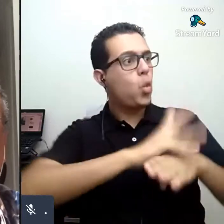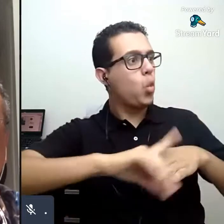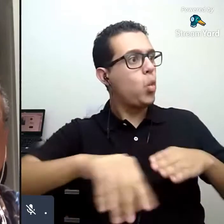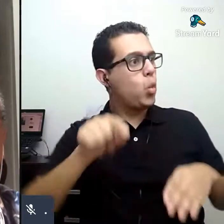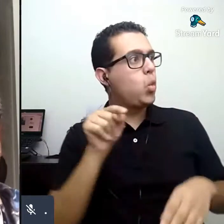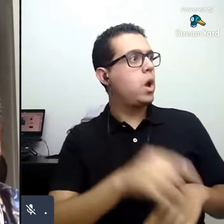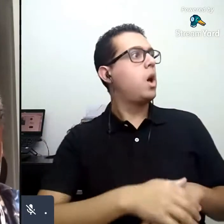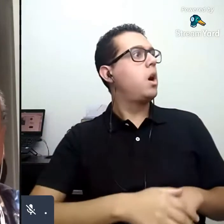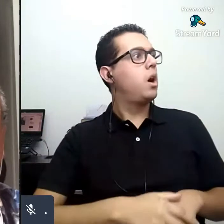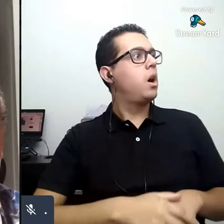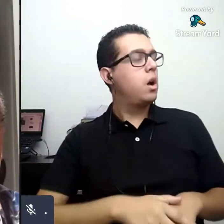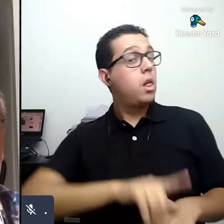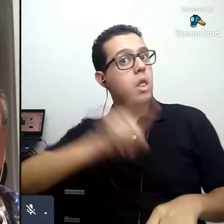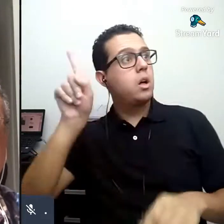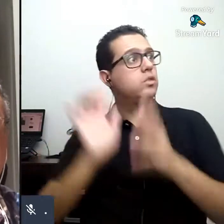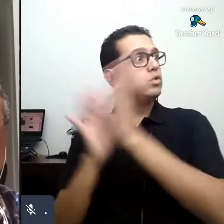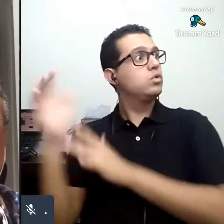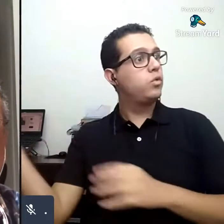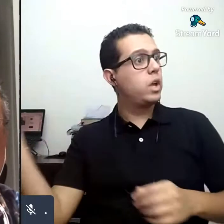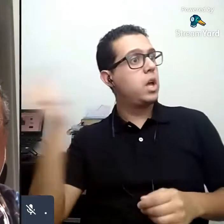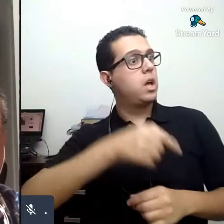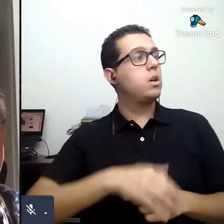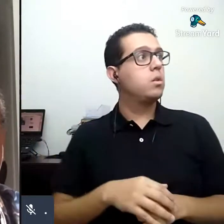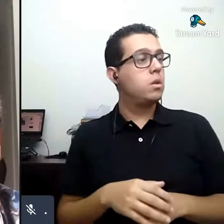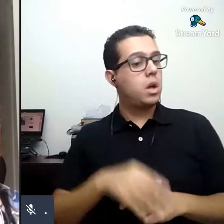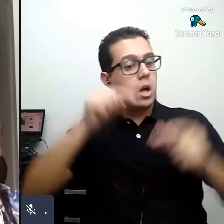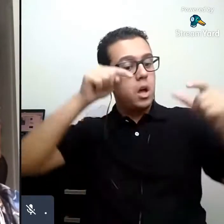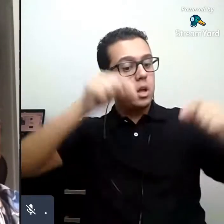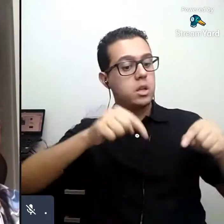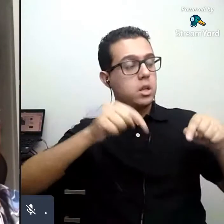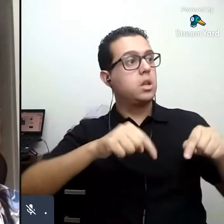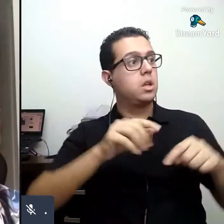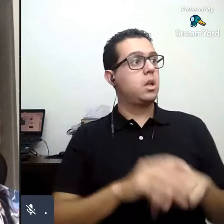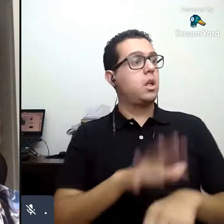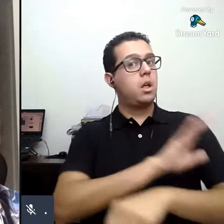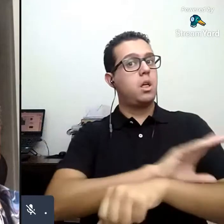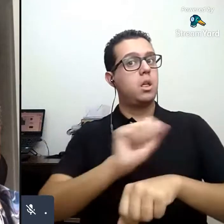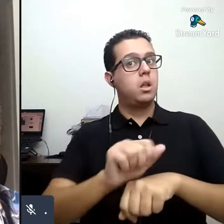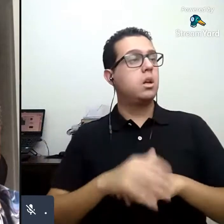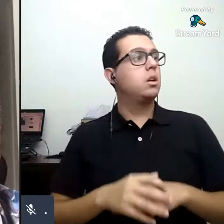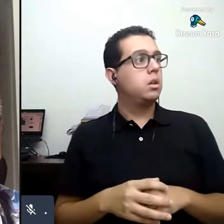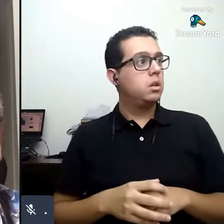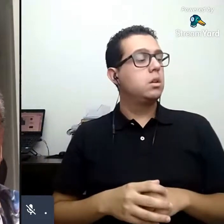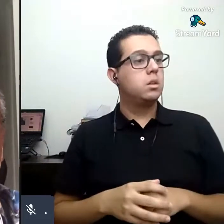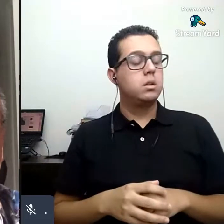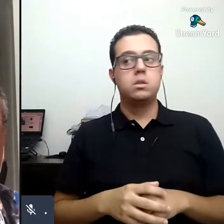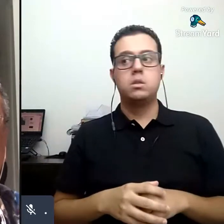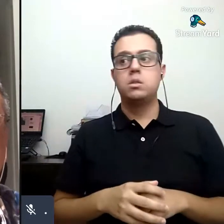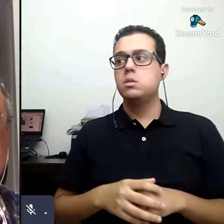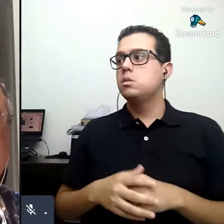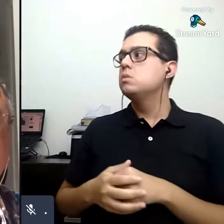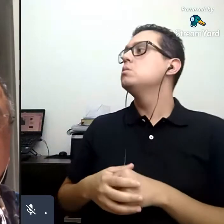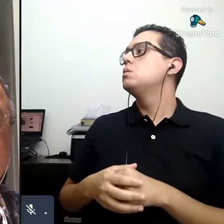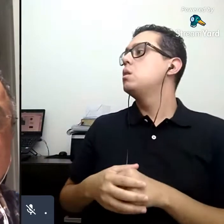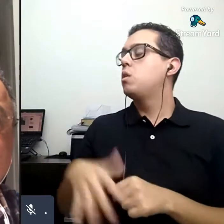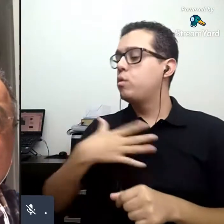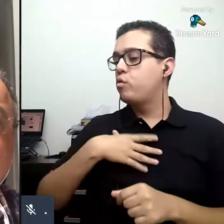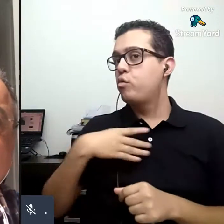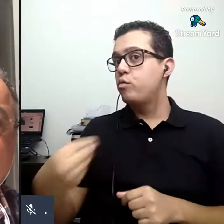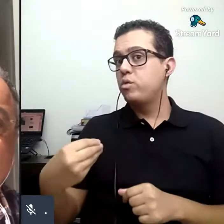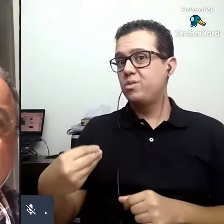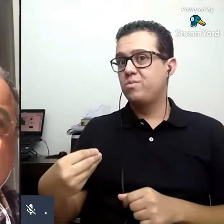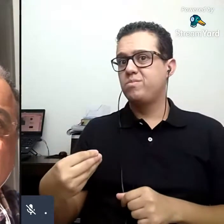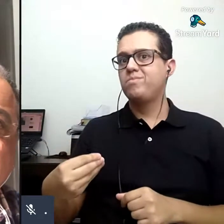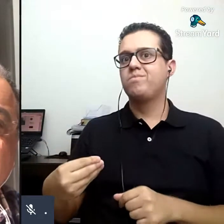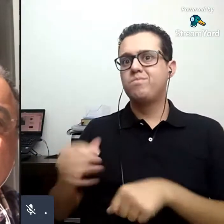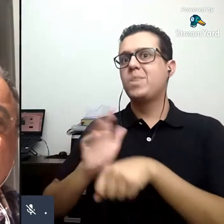dele, ele está em Caná da Galileia. E o filho dele está enfermo para morrer. Então